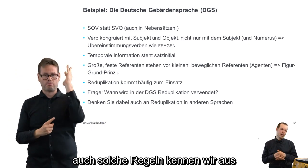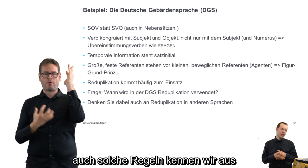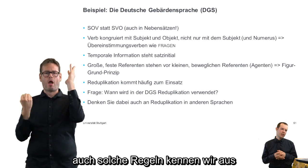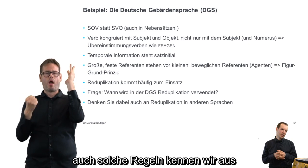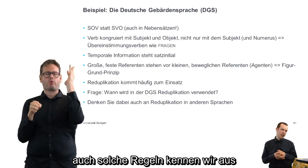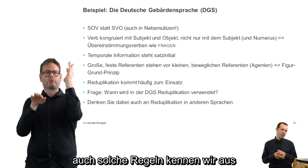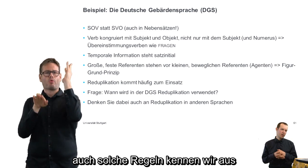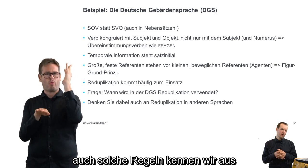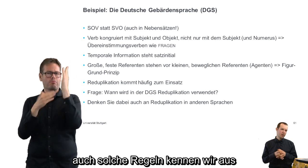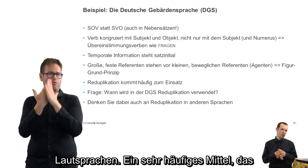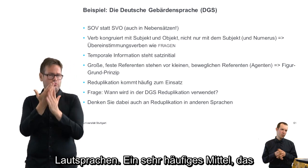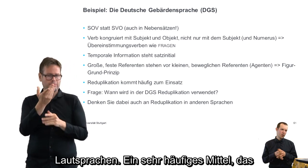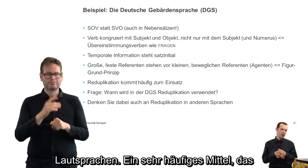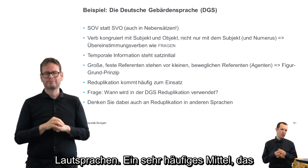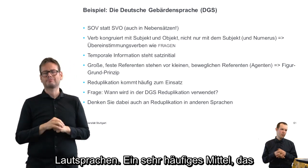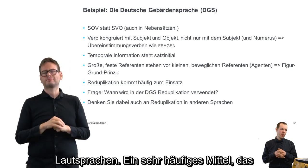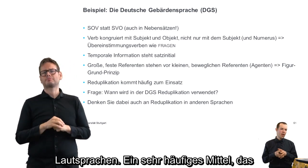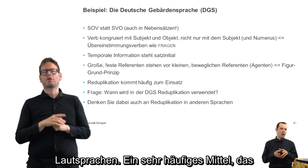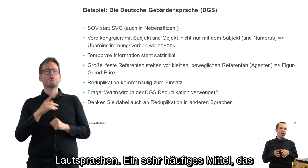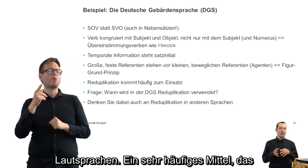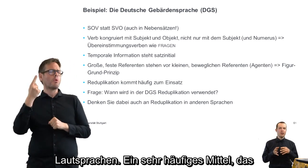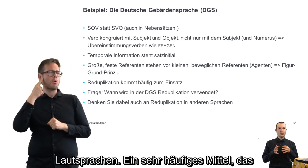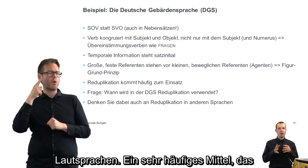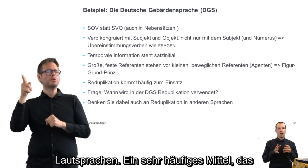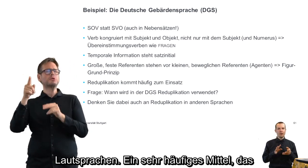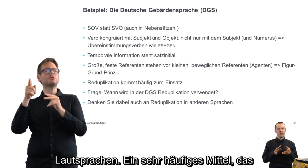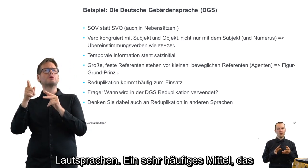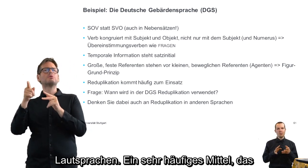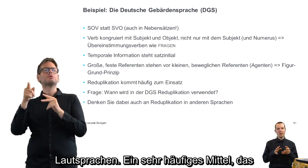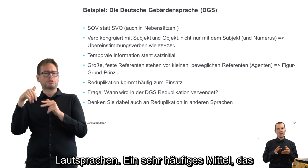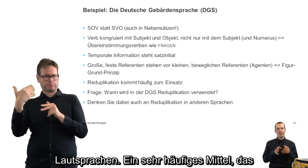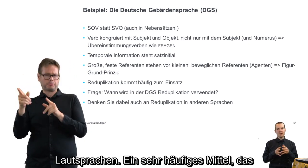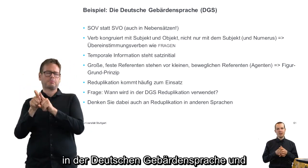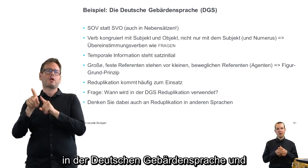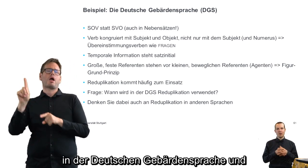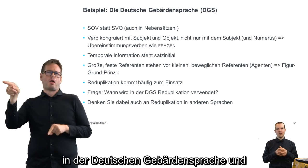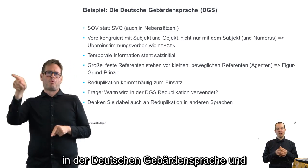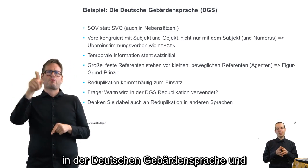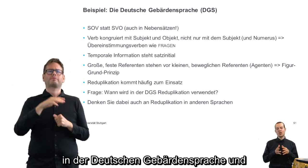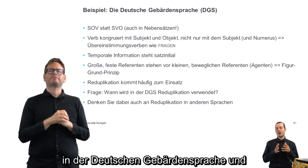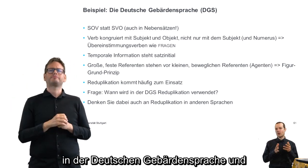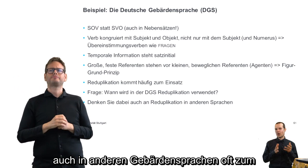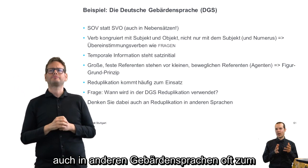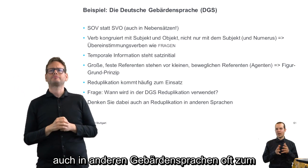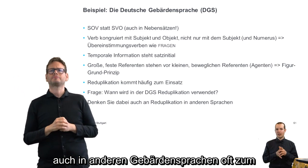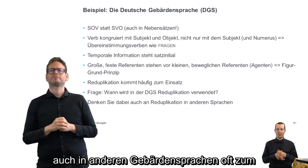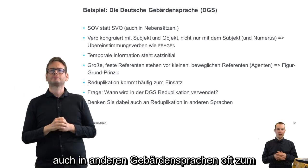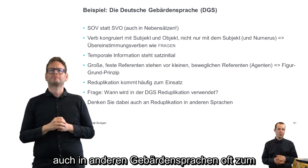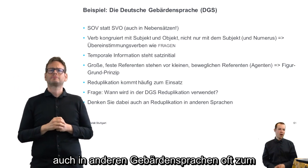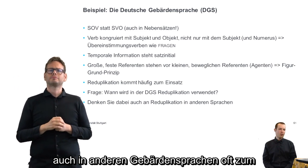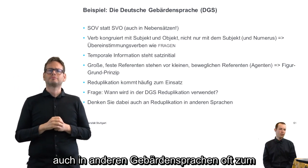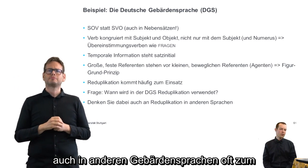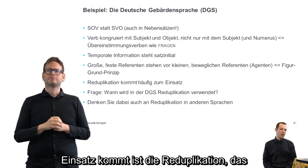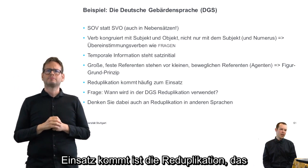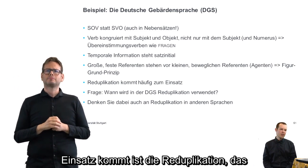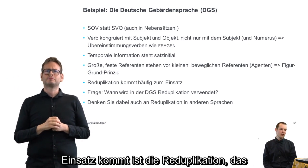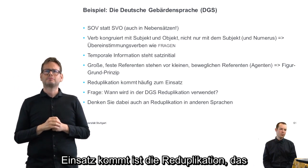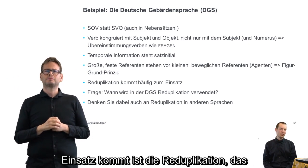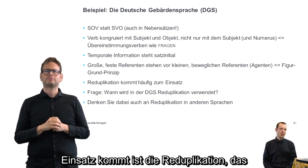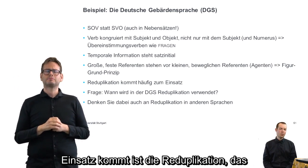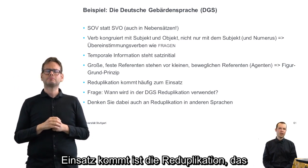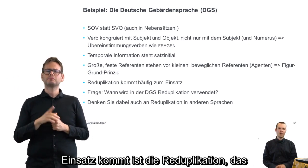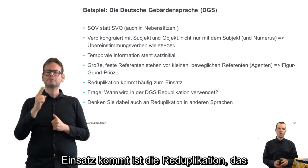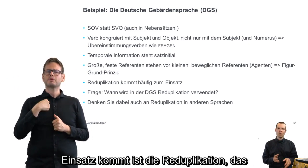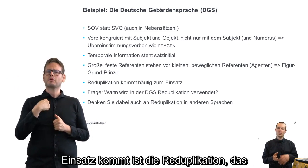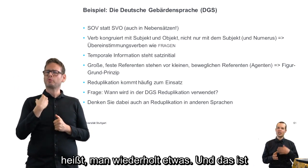auch solche Regeln kennen wir aus ein sehr häufiges Mittel das in der deutschen Gebärdensprache und auch in anderen Gebärdensprachen oft zum Einsatz